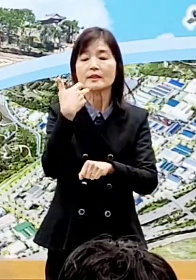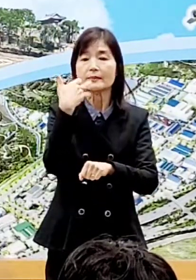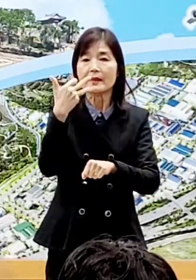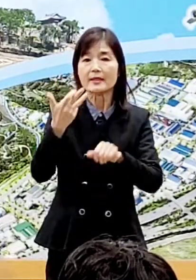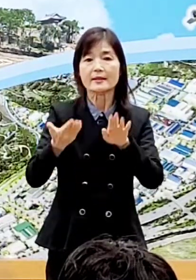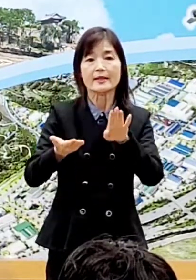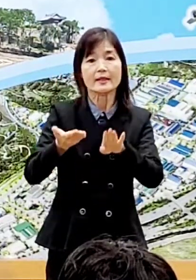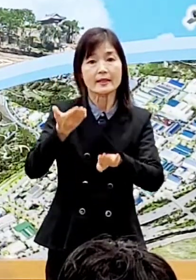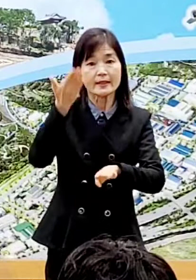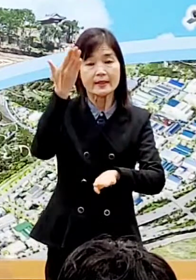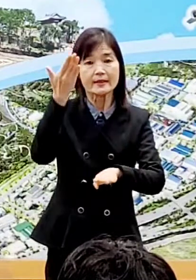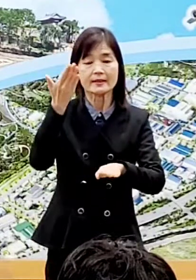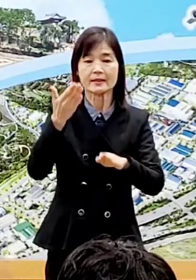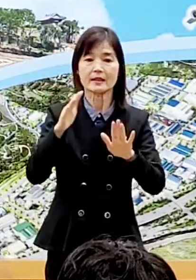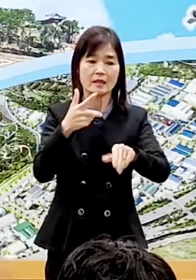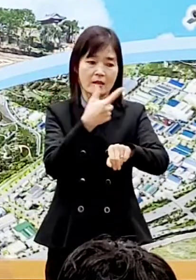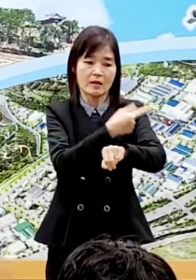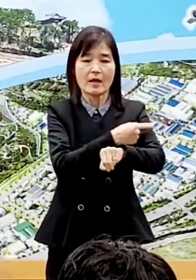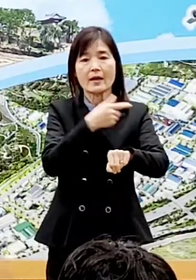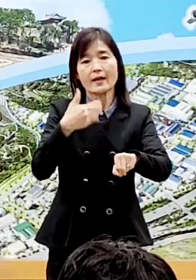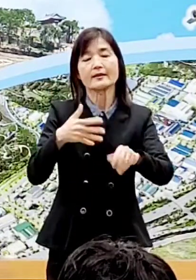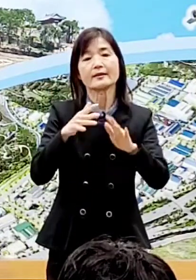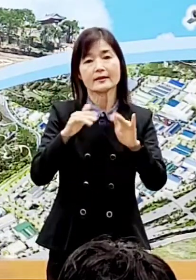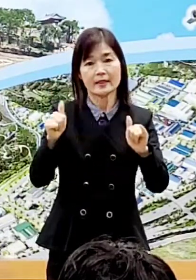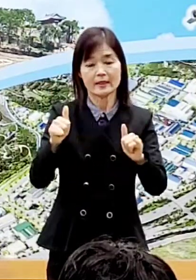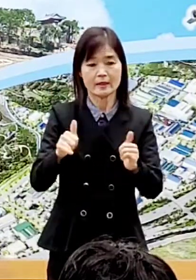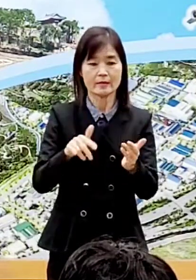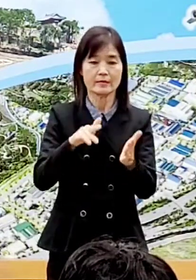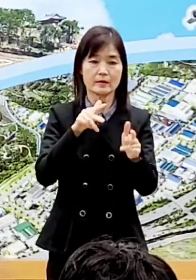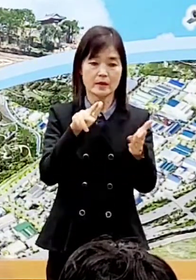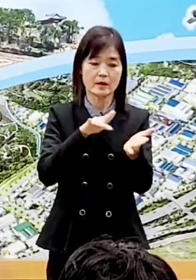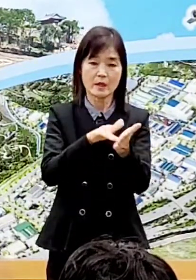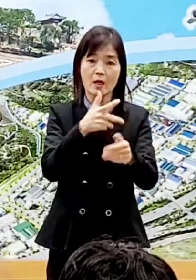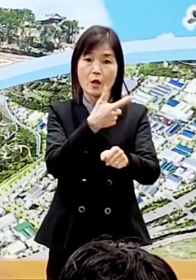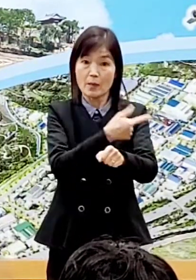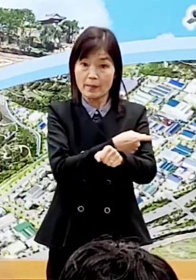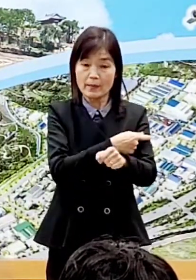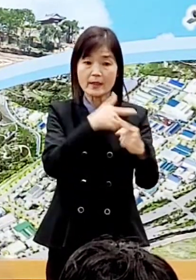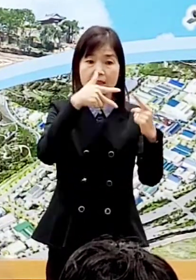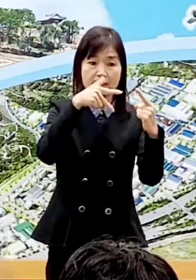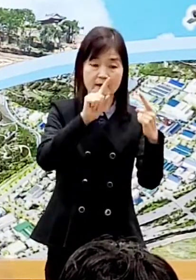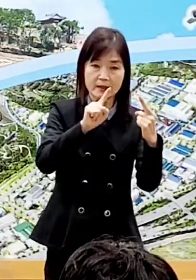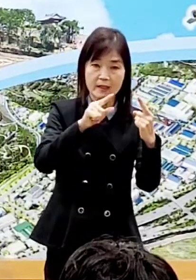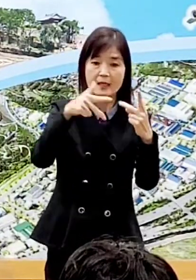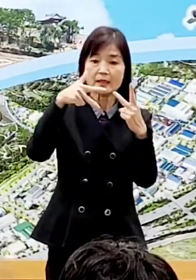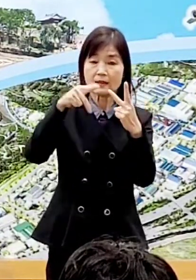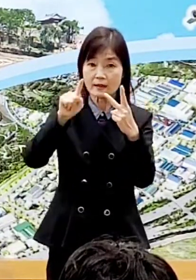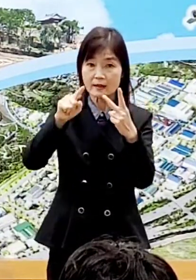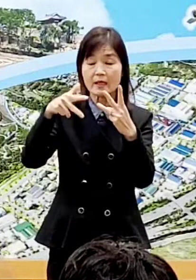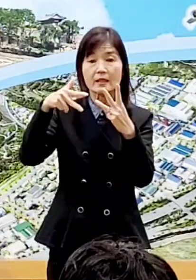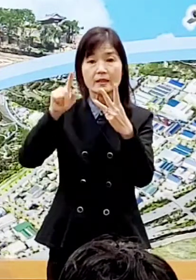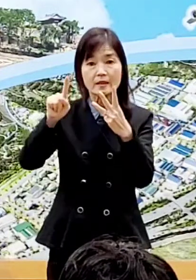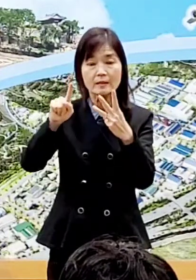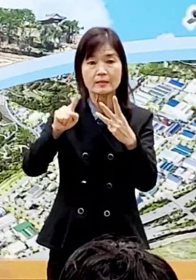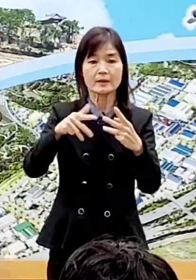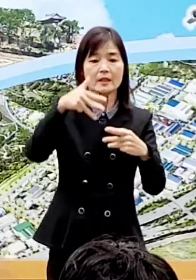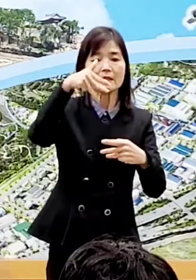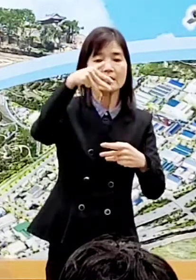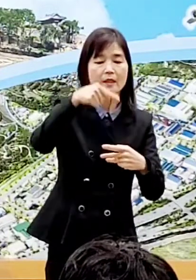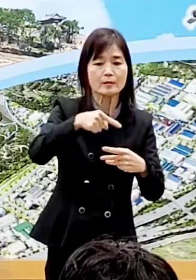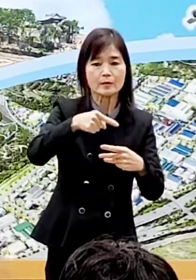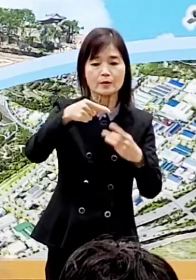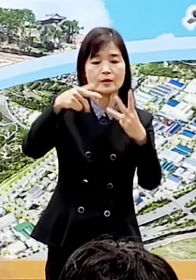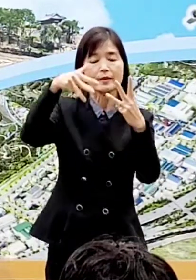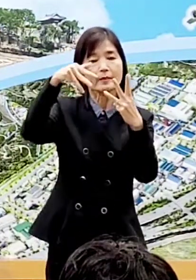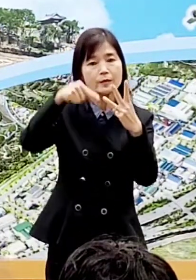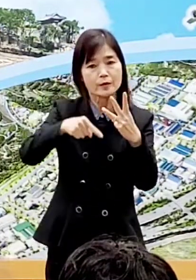이상 미접종자입니다. 백신 접종은 3주 간격으로 2회 진행되며, 당분간 당일